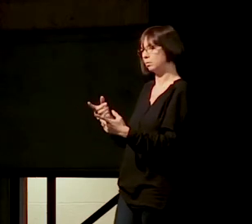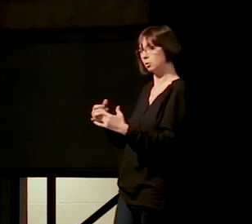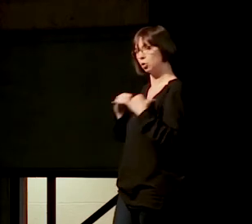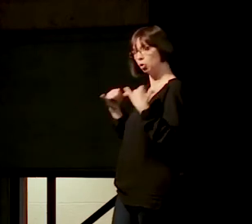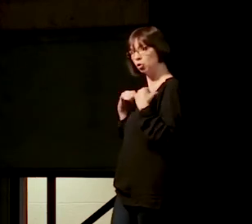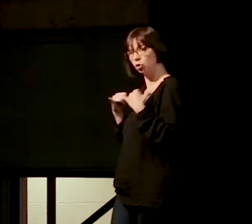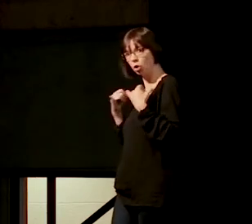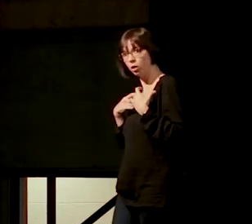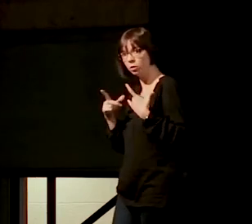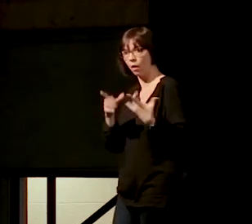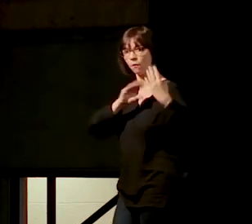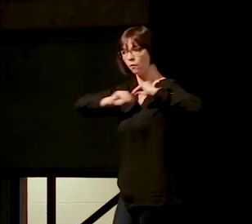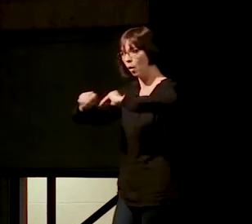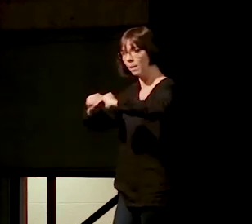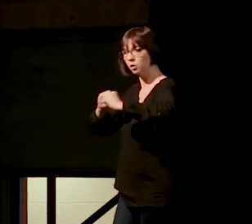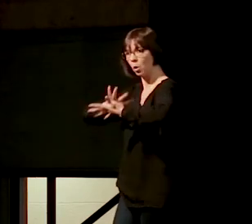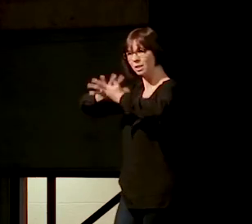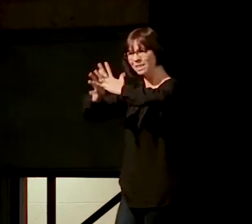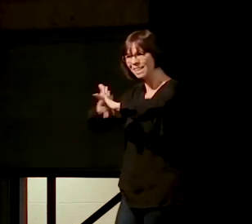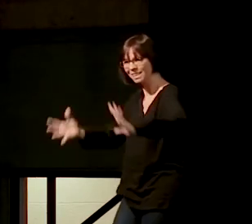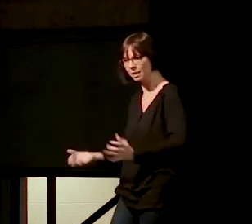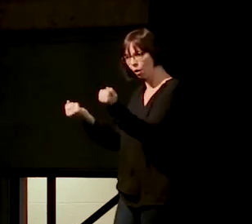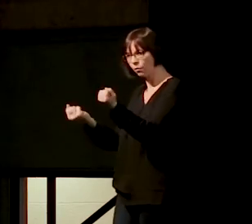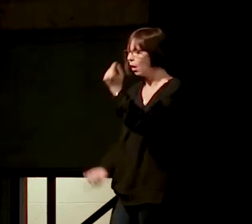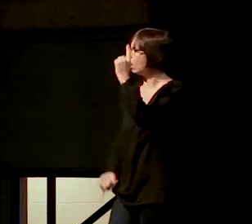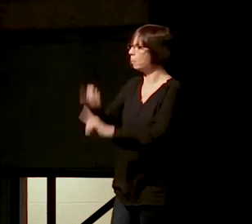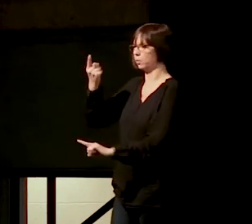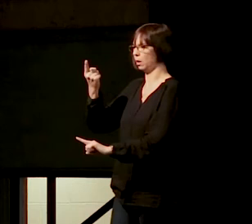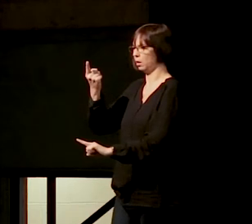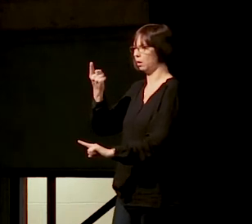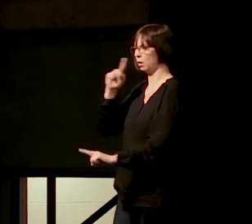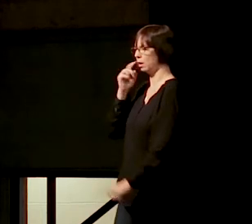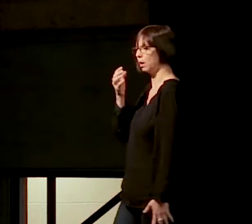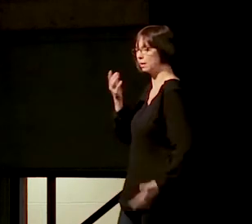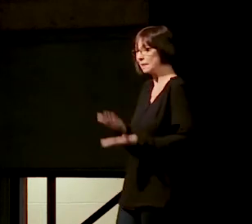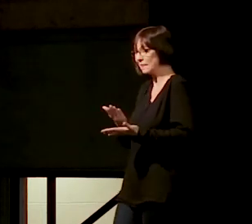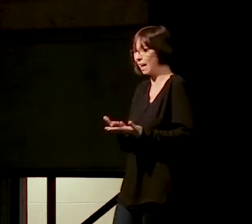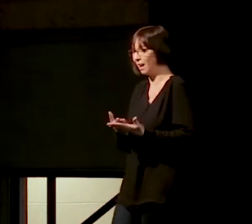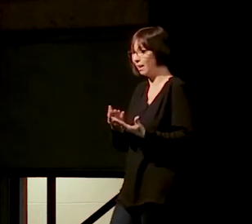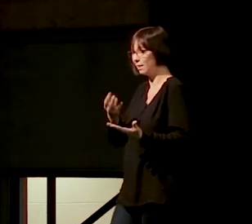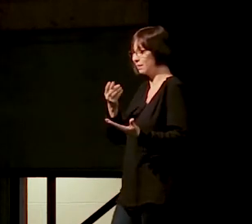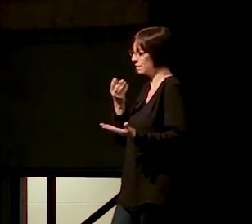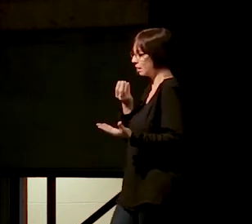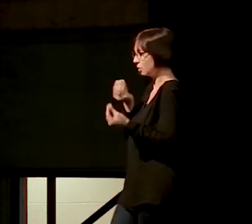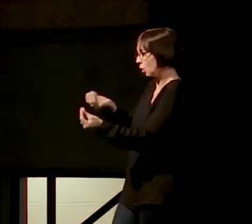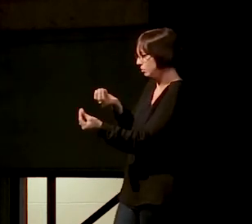former au geste qui sauve et de lui dire, par là, qu'il est un maillon essentiel de notre vivre